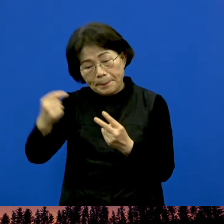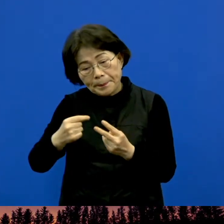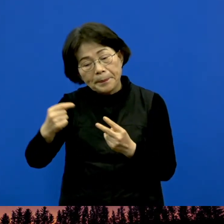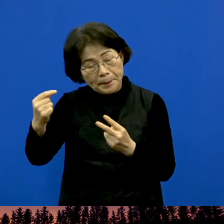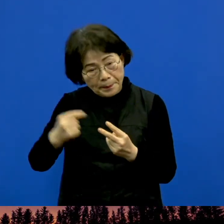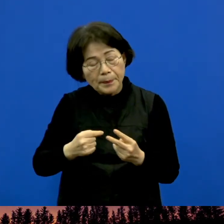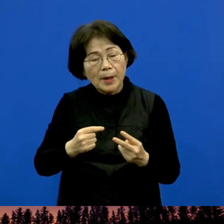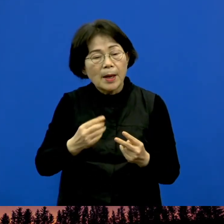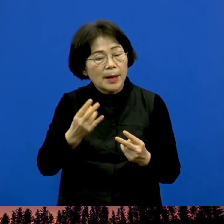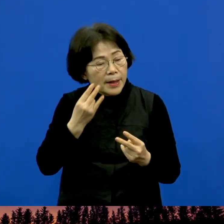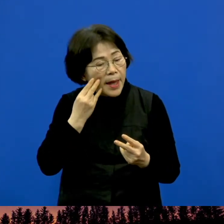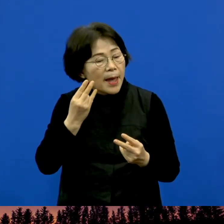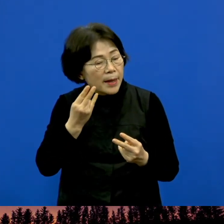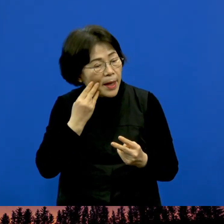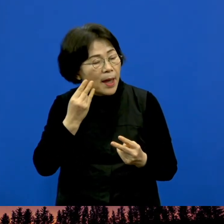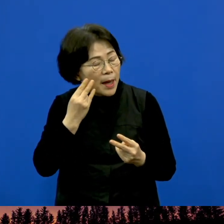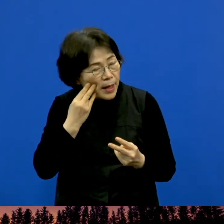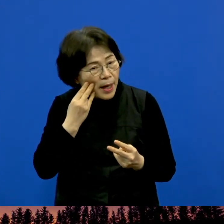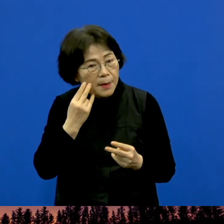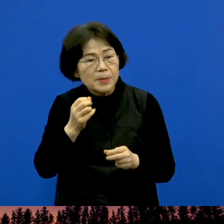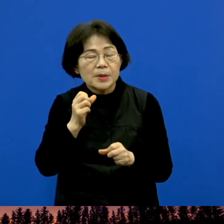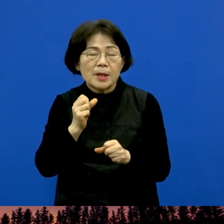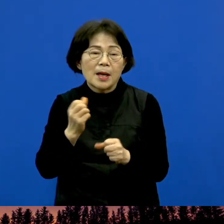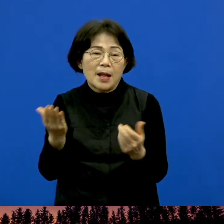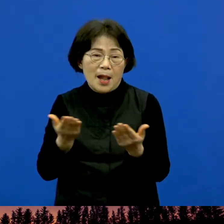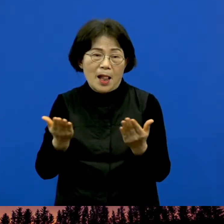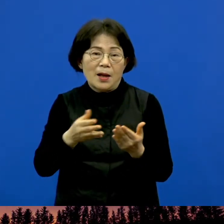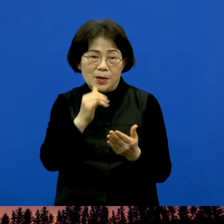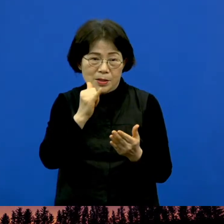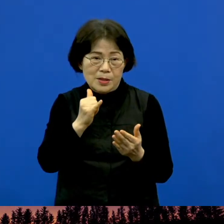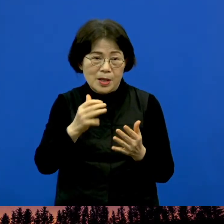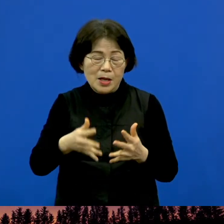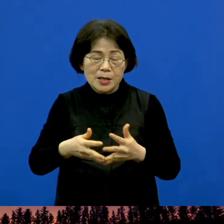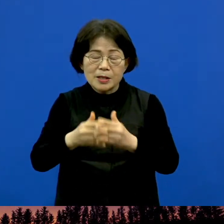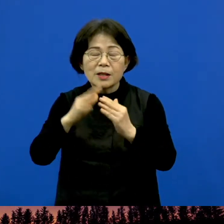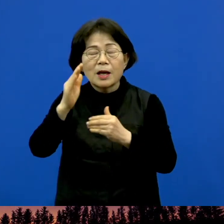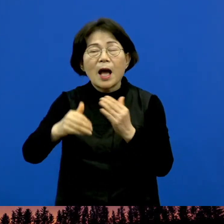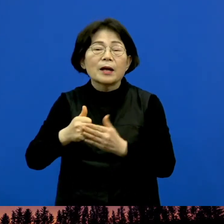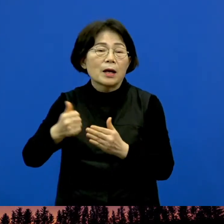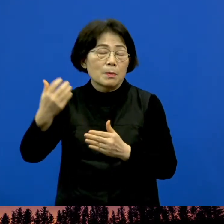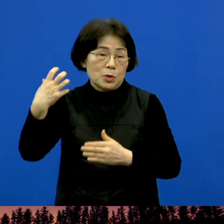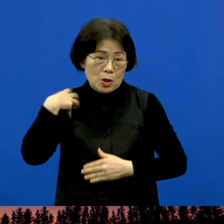거예요. 이 보조적인 거죠. 짓는 거는 하나님이 하시는 거예요.